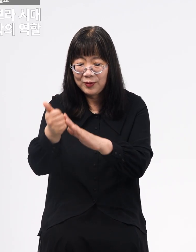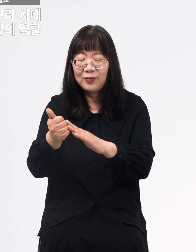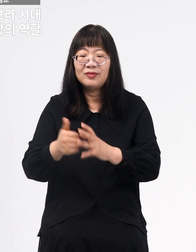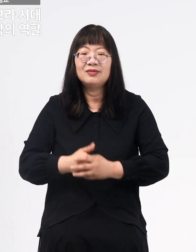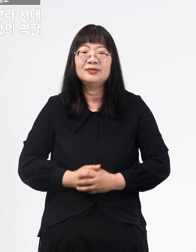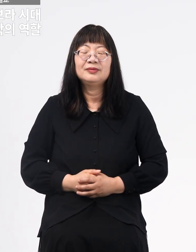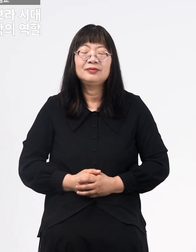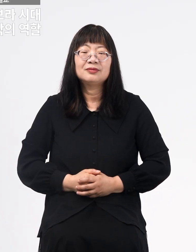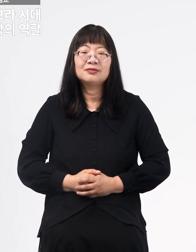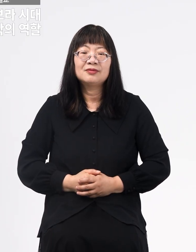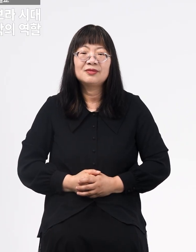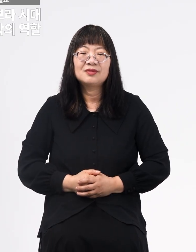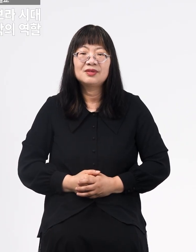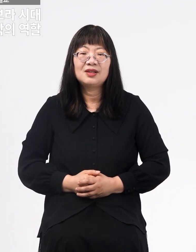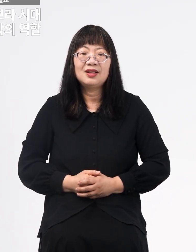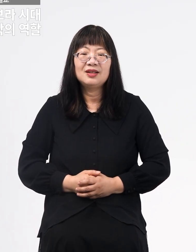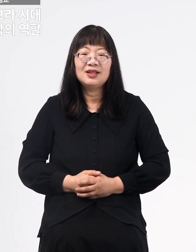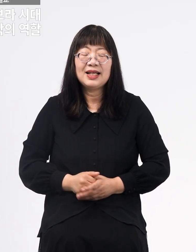소망도